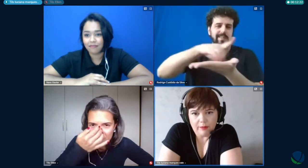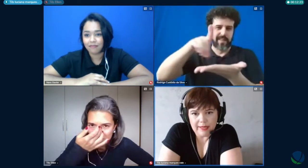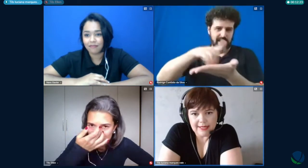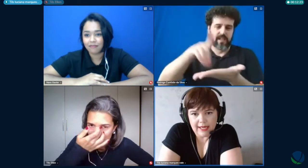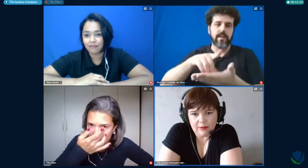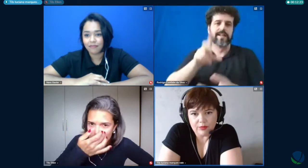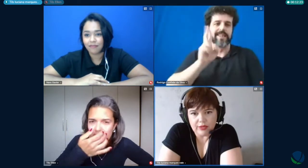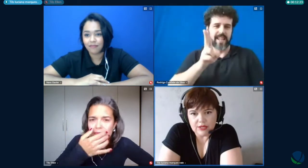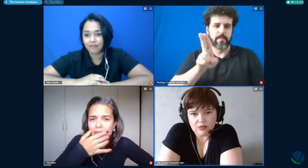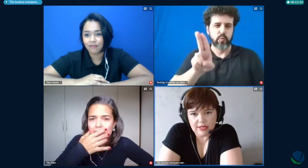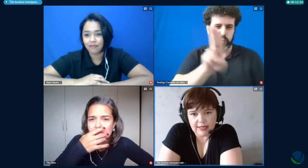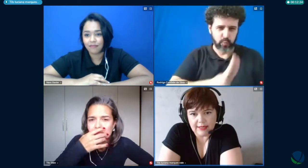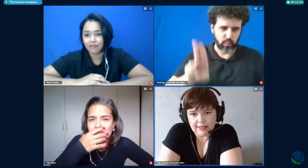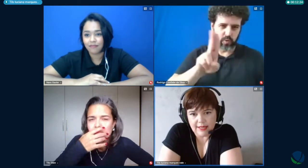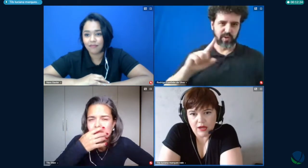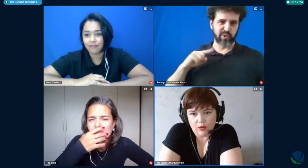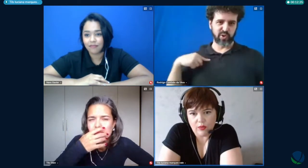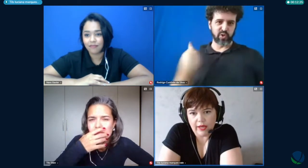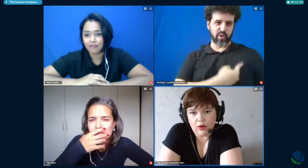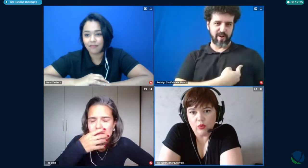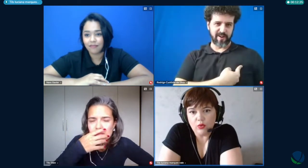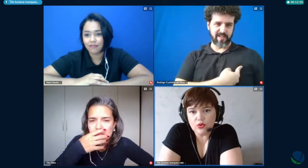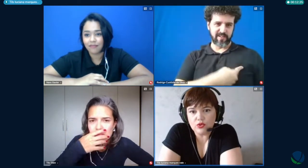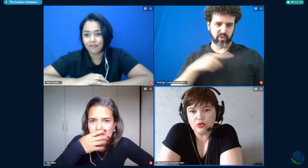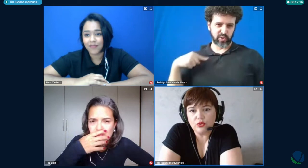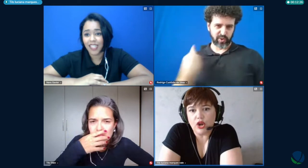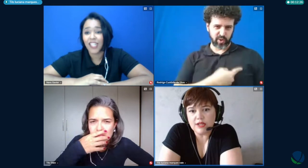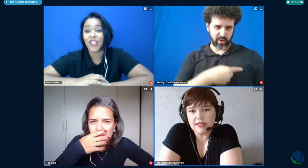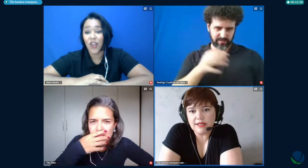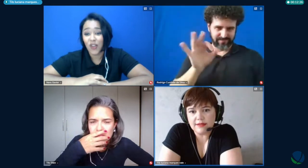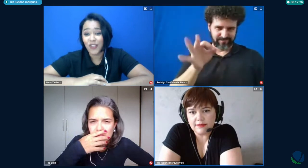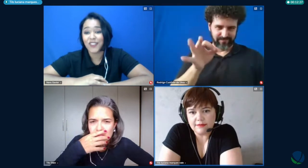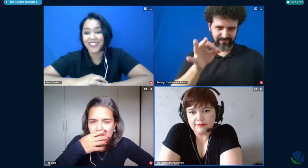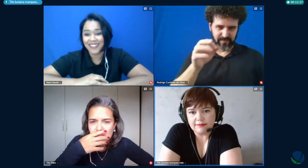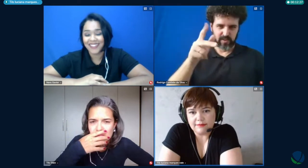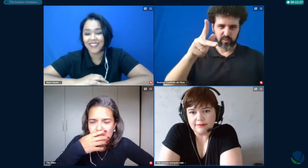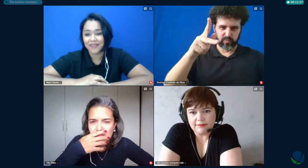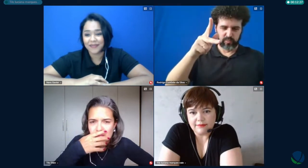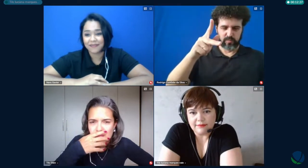O que eu percebo na sua dissertação é o uso